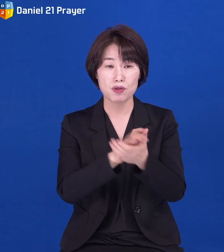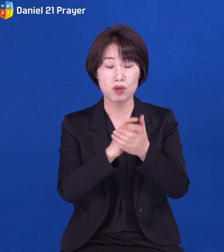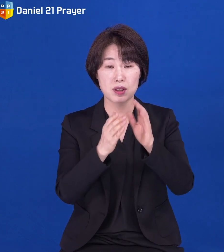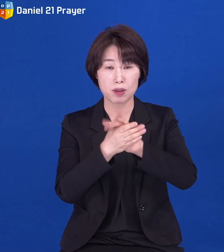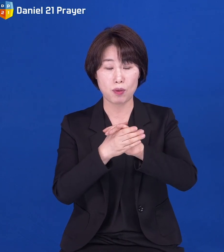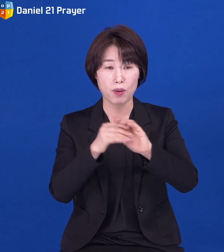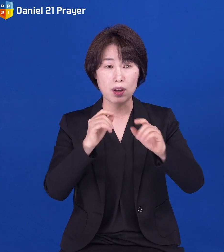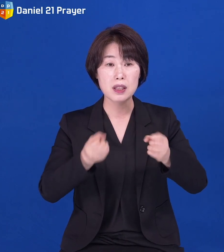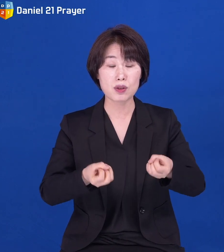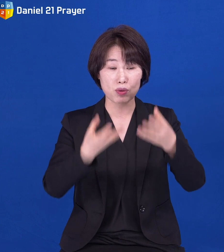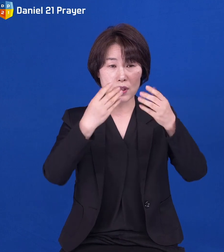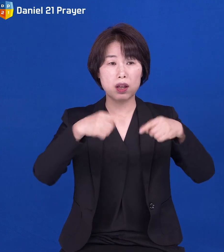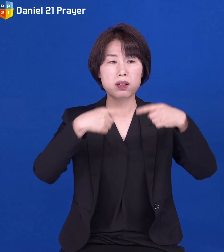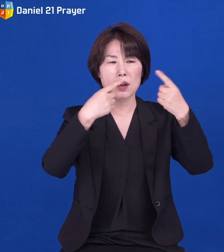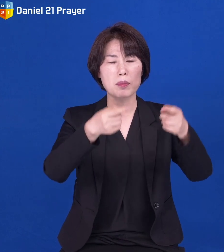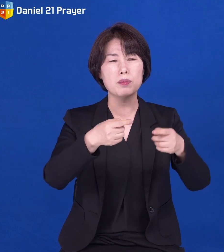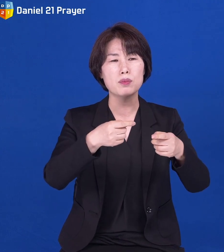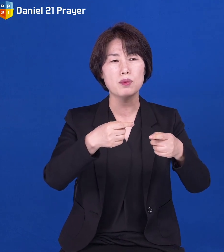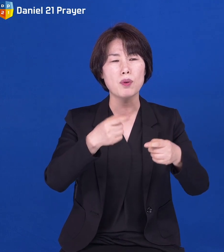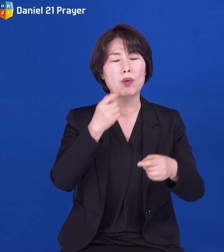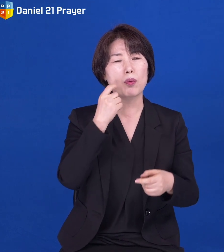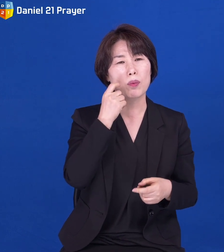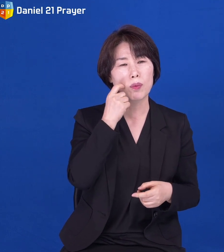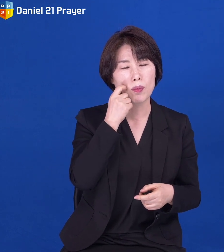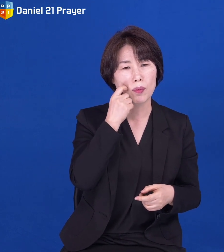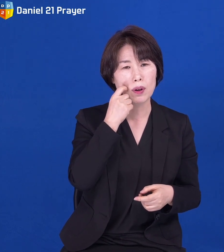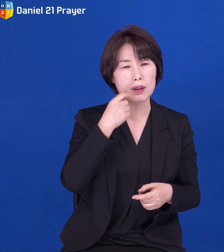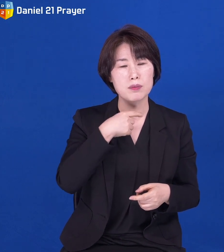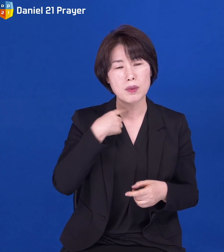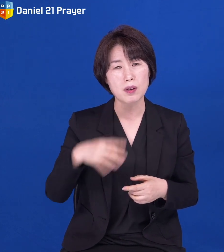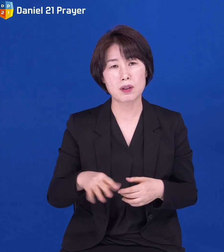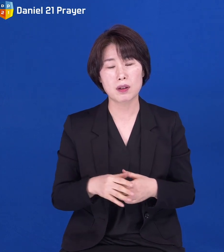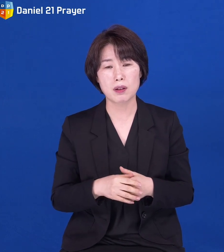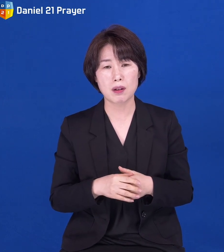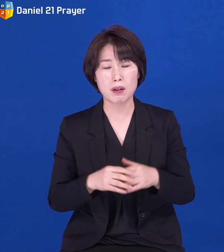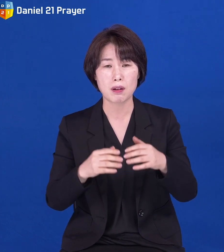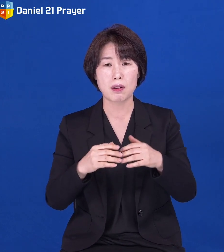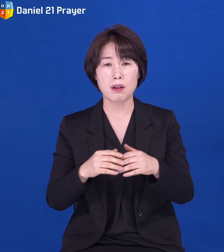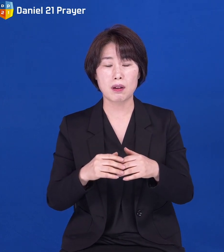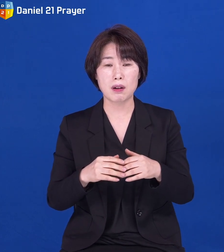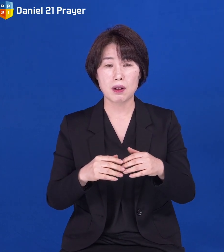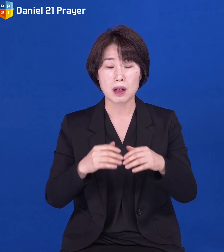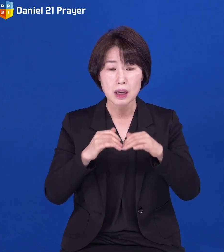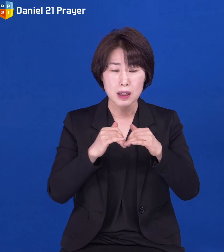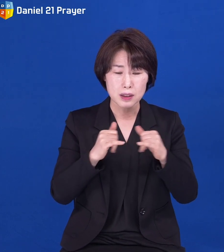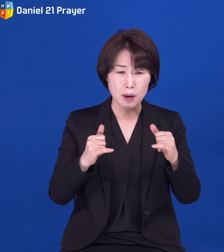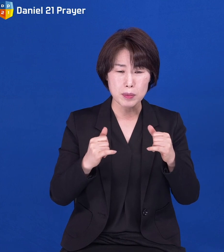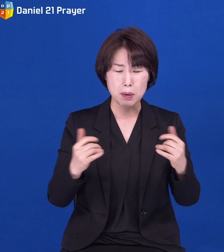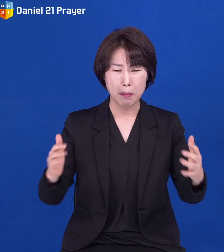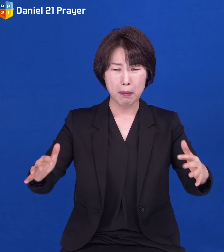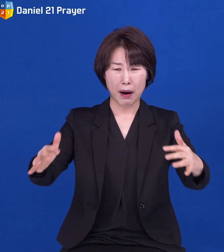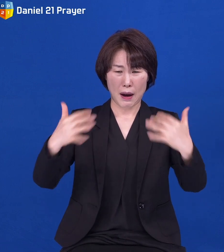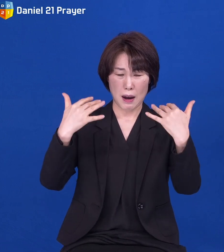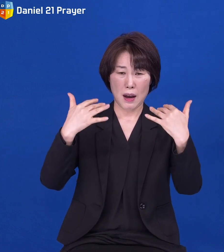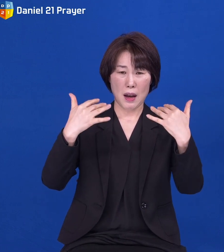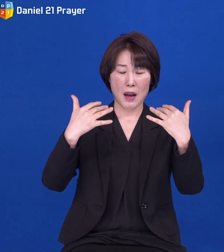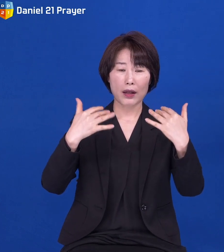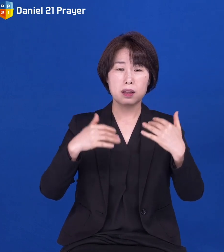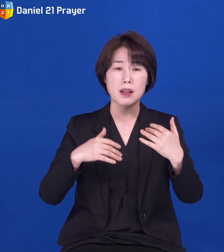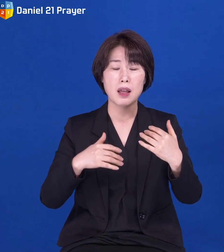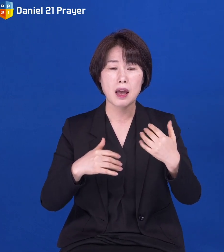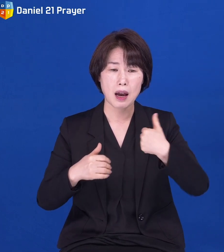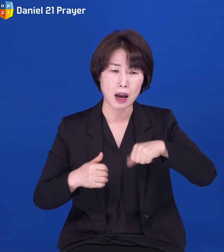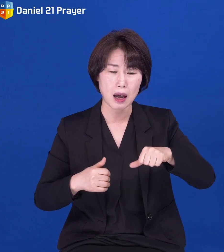이제 알려져 있는 사람이라서 재롱잔치 가면은 막 그 사람 많은 데서 막 제 머리끄댕이를 막 잡는 거예요. 자기가 이제 핸드폰 안